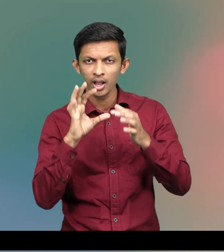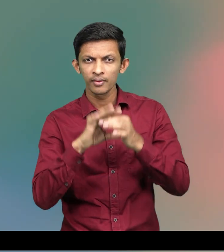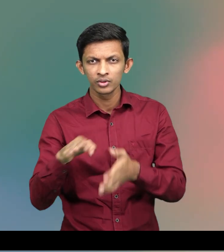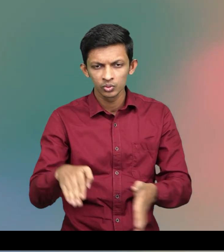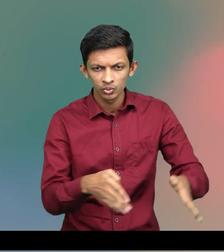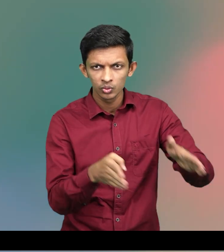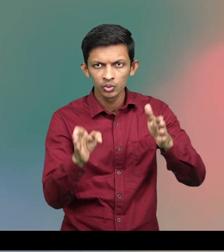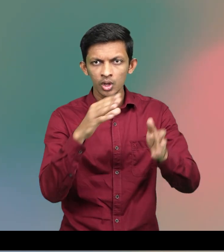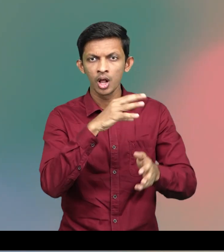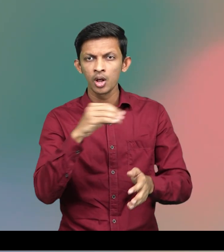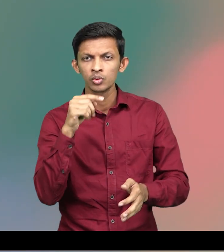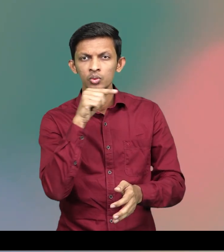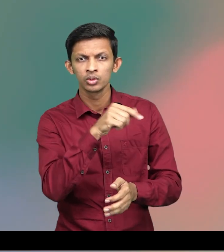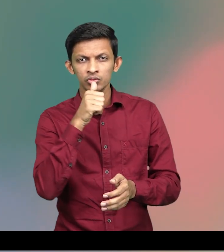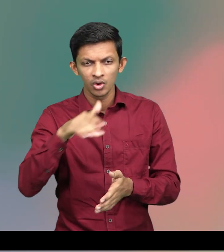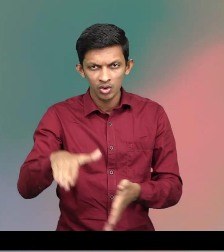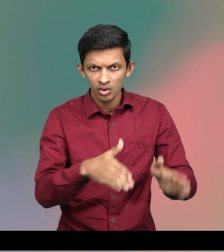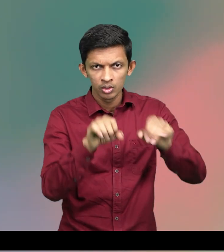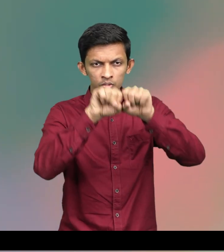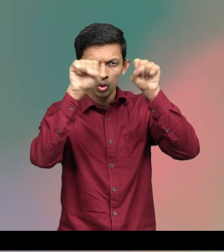భారతదేశం యొక్క నది మరియు నదీ వ్యవస్థ యొక్క పని.